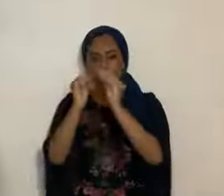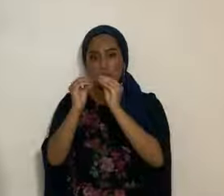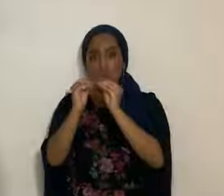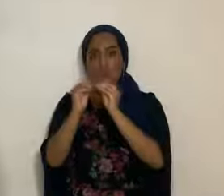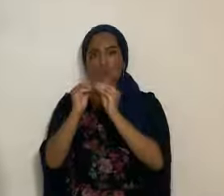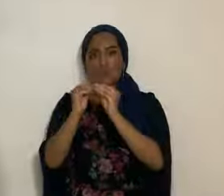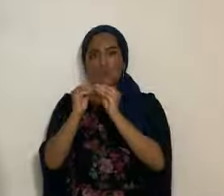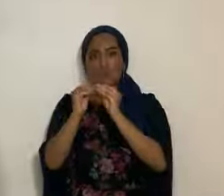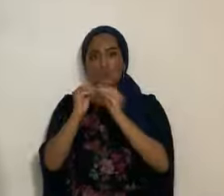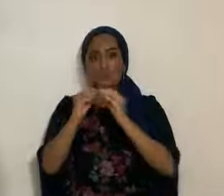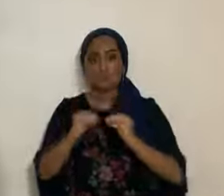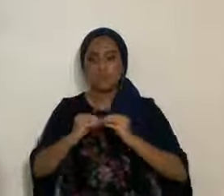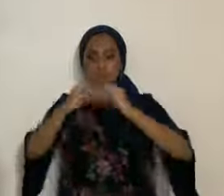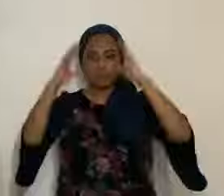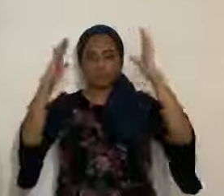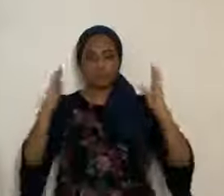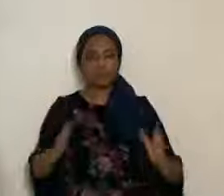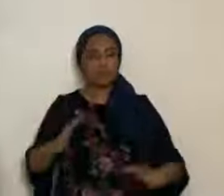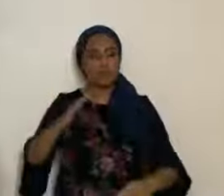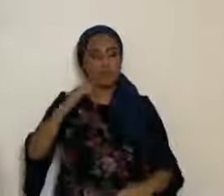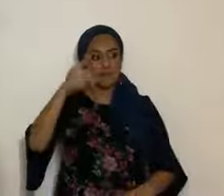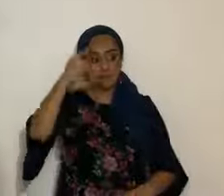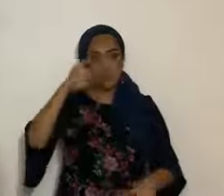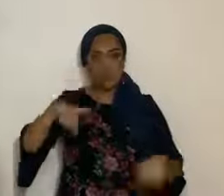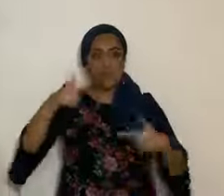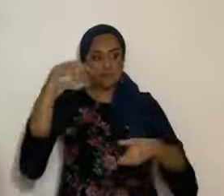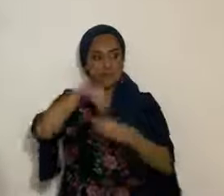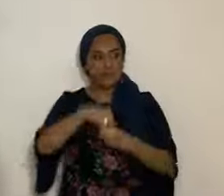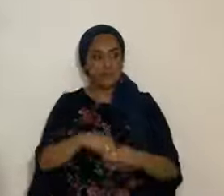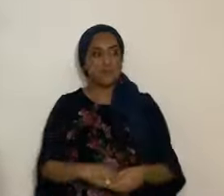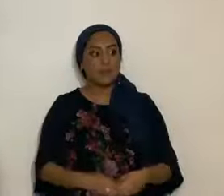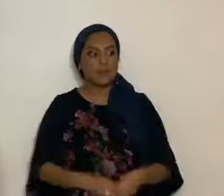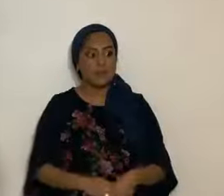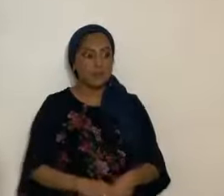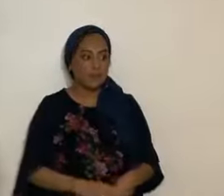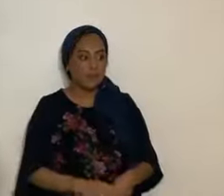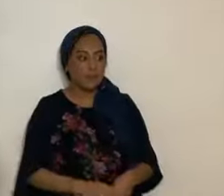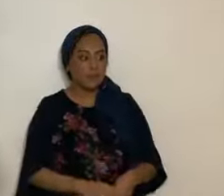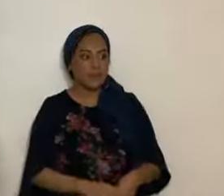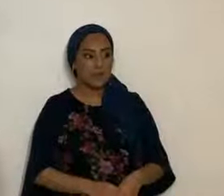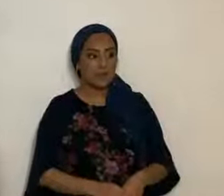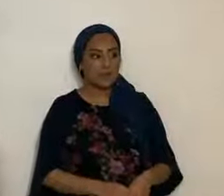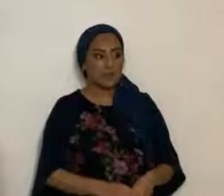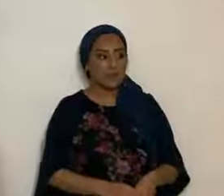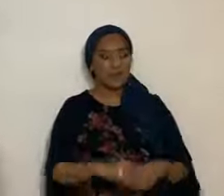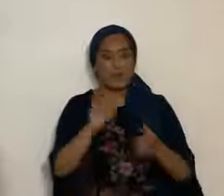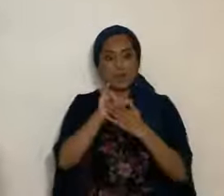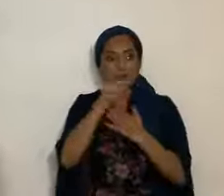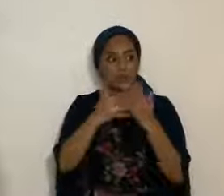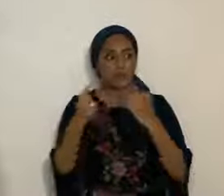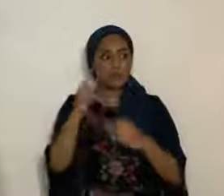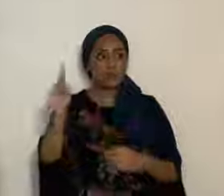restaurador de calzadas, para habitar. He ahí precisamente algo que todos y cada uno necesitamos